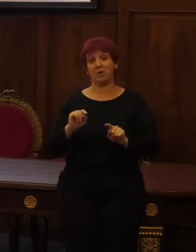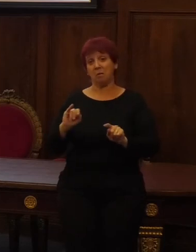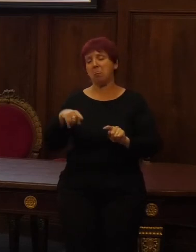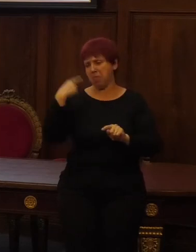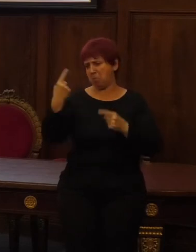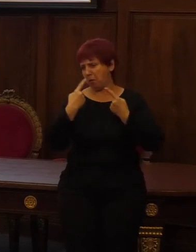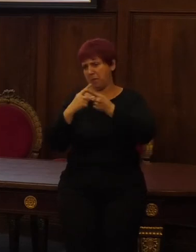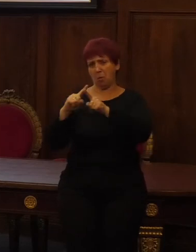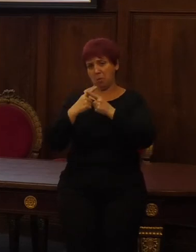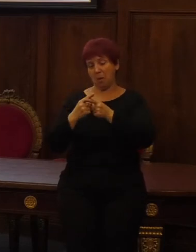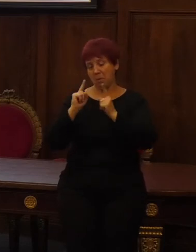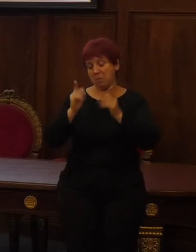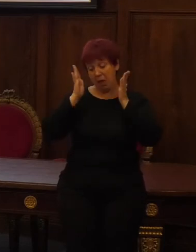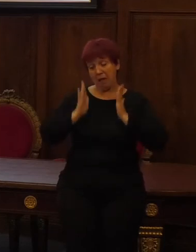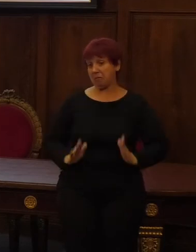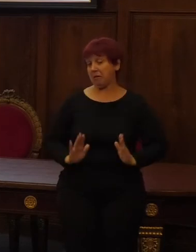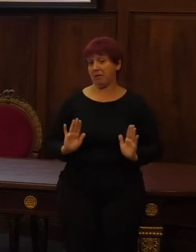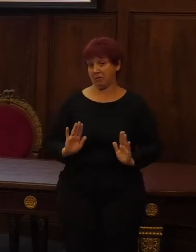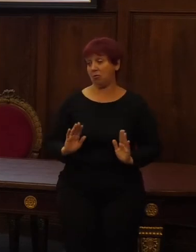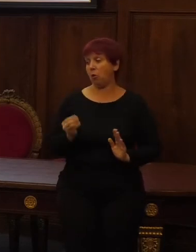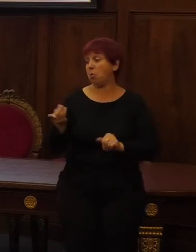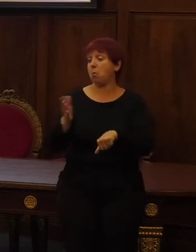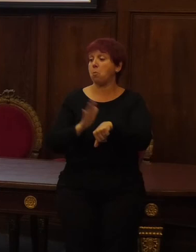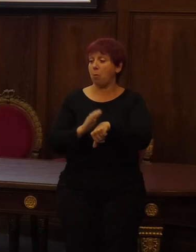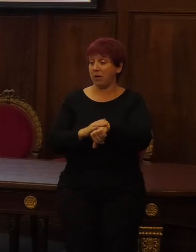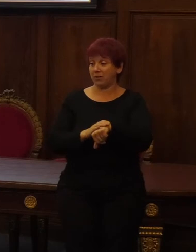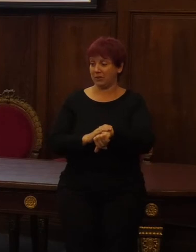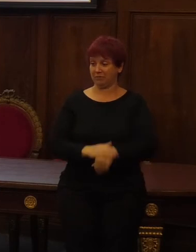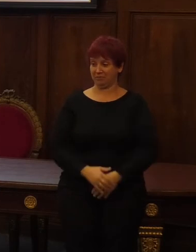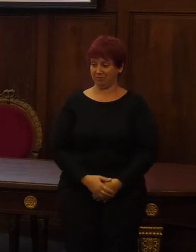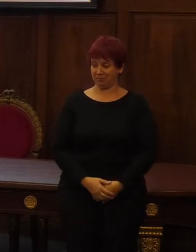Después hacemos la discusión ética sobre la cosa.